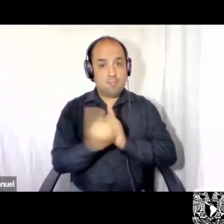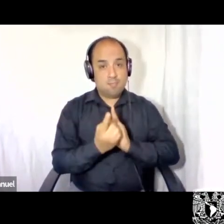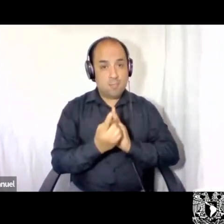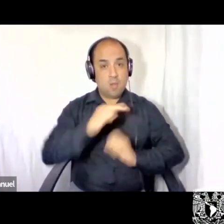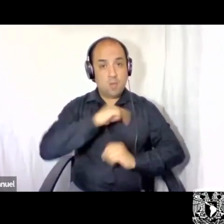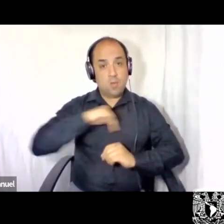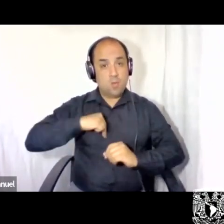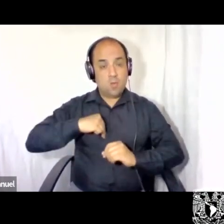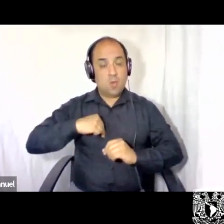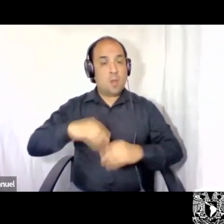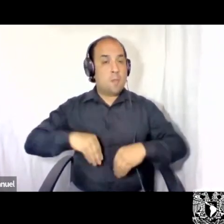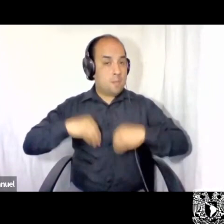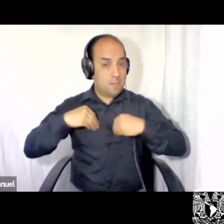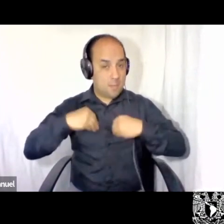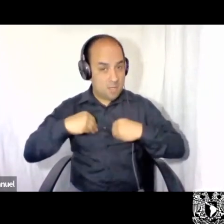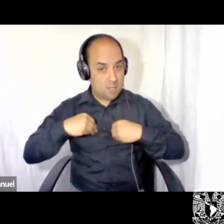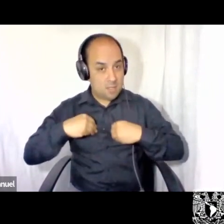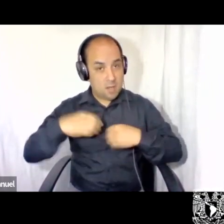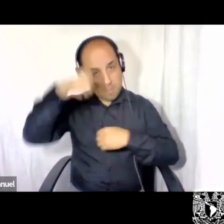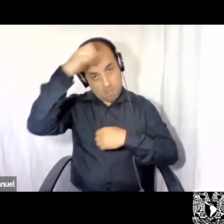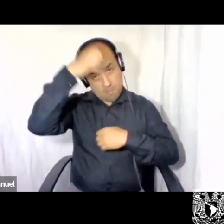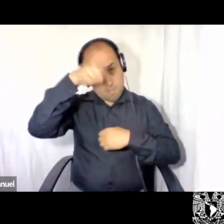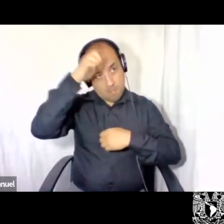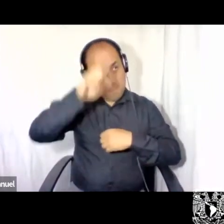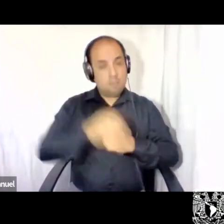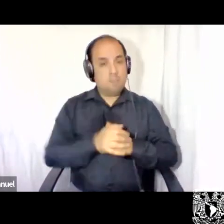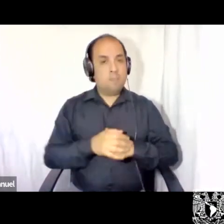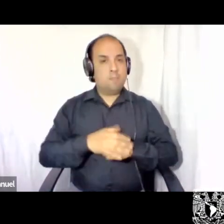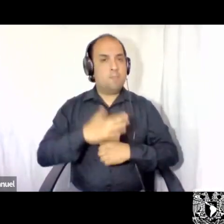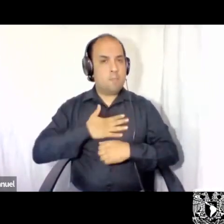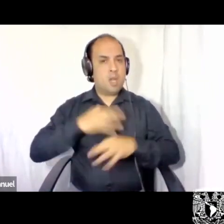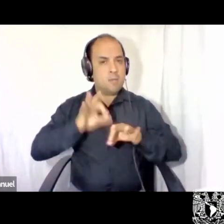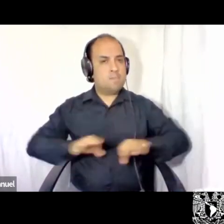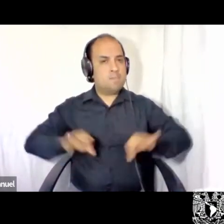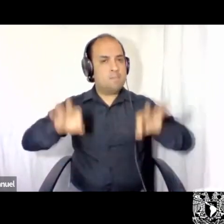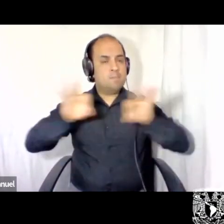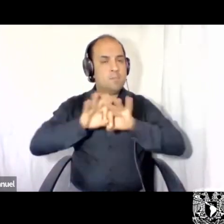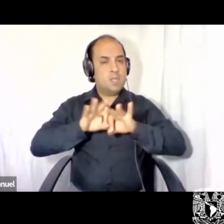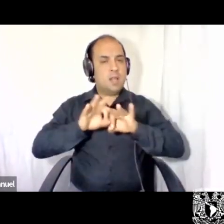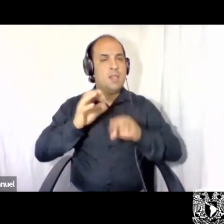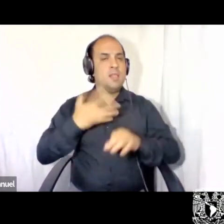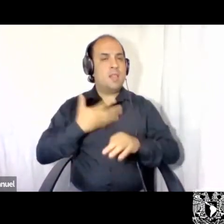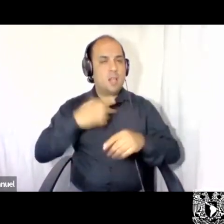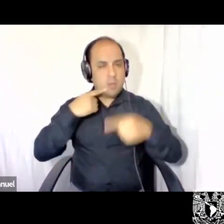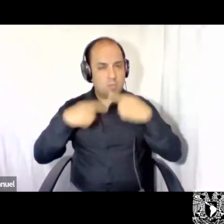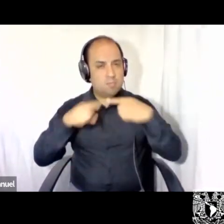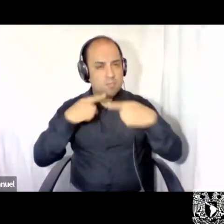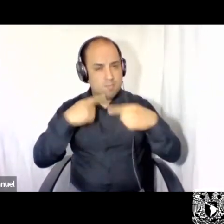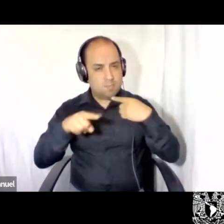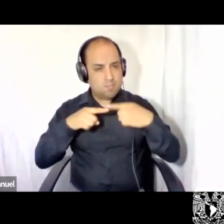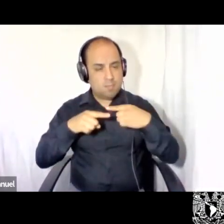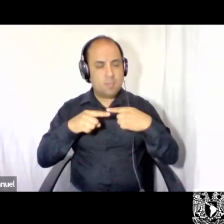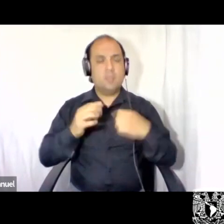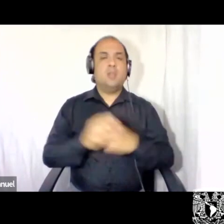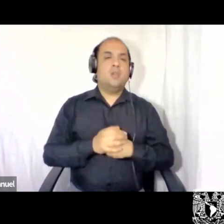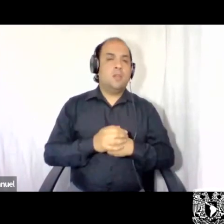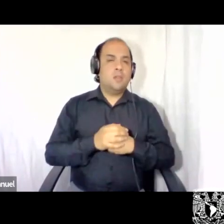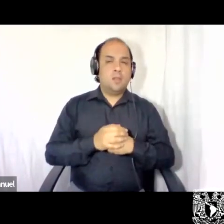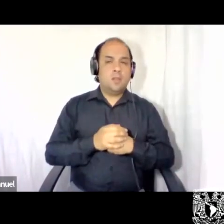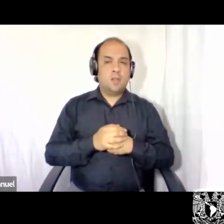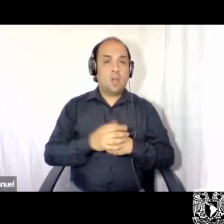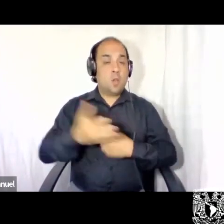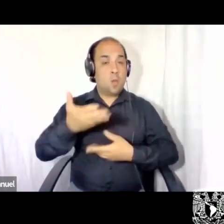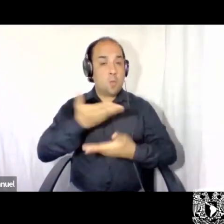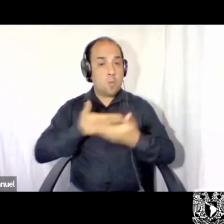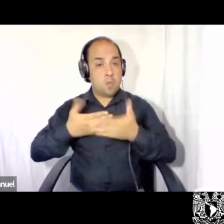espacios, ¿no? Para mí ha sido muy importante, por ejemplo, tener algunas discusiones, diálogos y compartir espacios cómplices con Diana